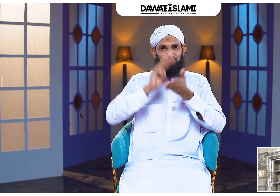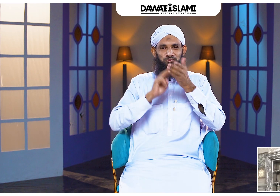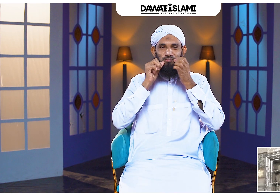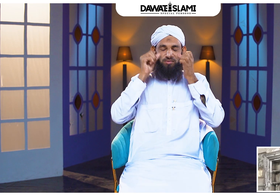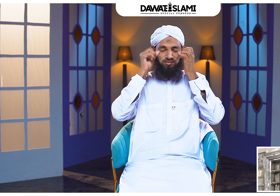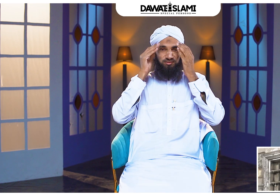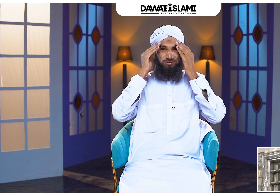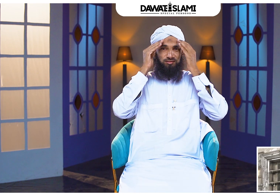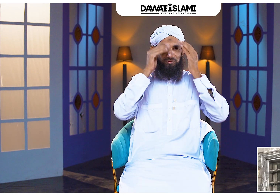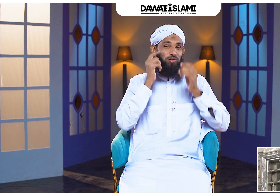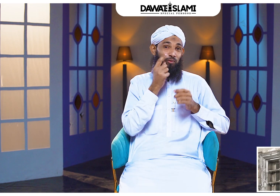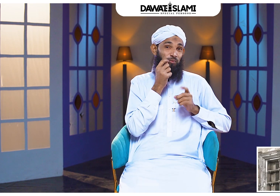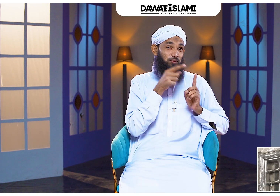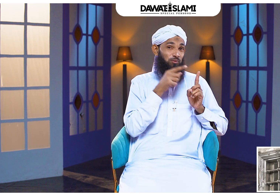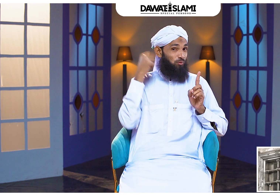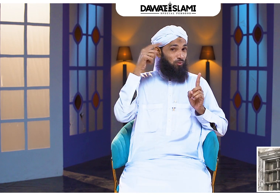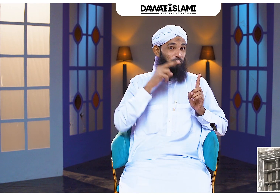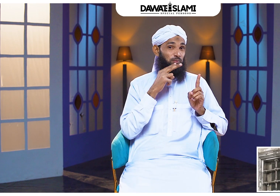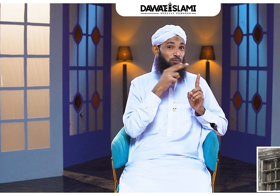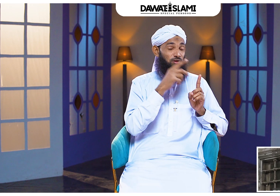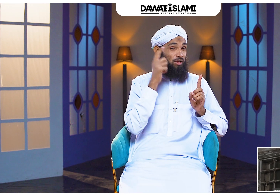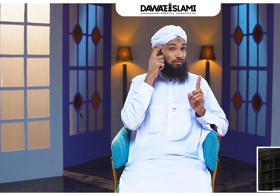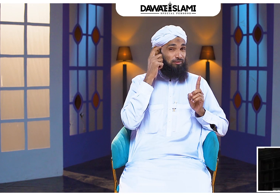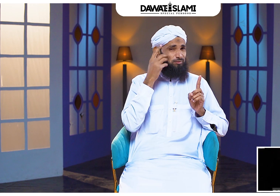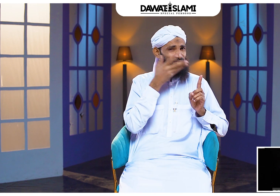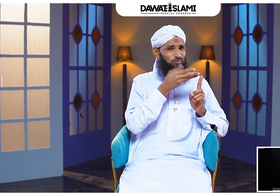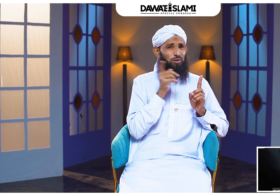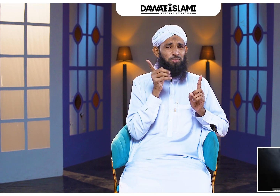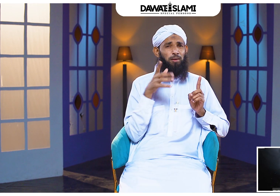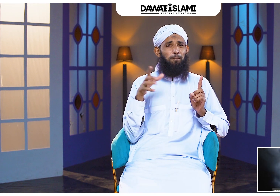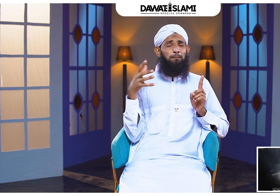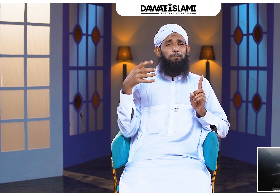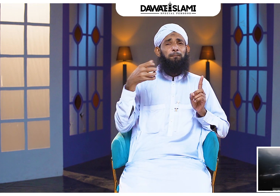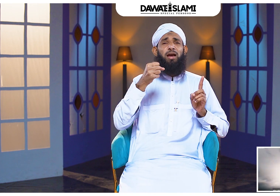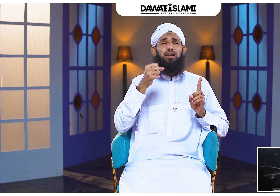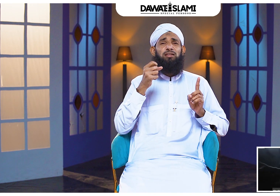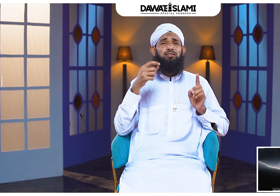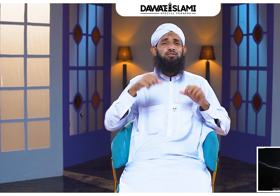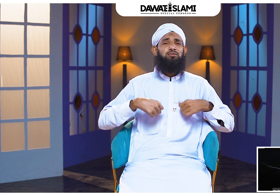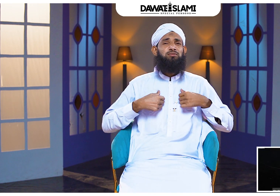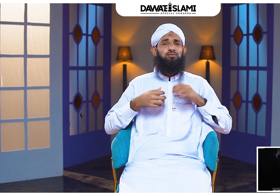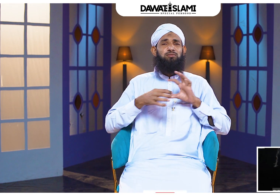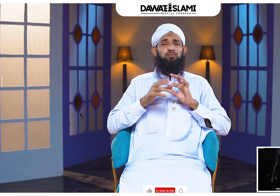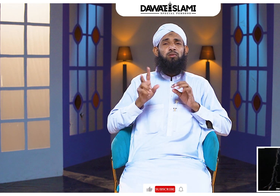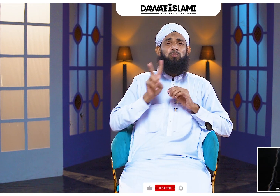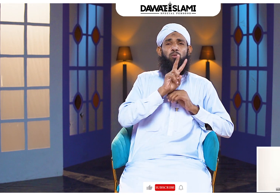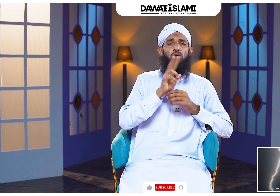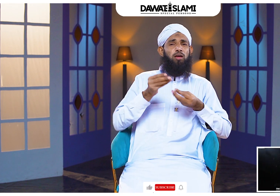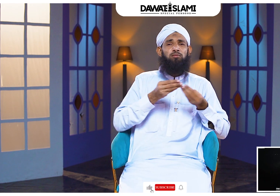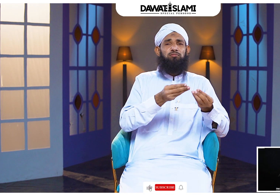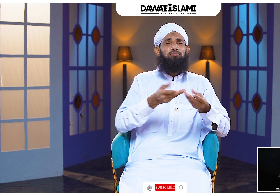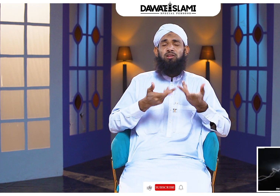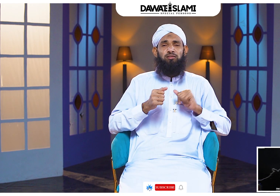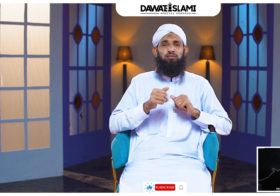صلی اللہ علیہ وآلہ وسلم اپنے نورانی چہرے کے ساتھ باہر تشریف لائے اور کہتا ہے کہ آپ صلی اللہ علیہ وآلہ وسلم نے